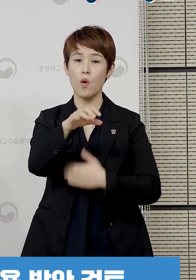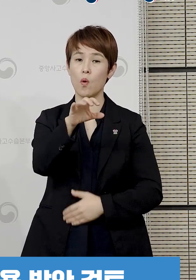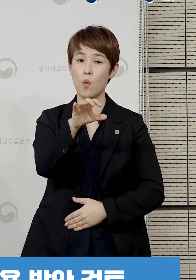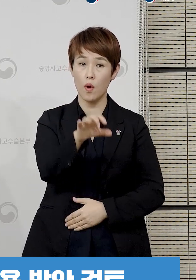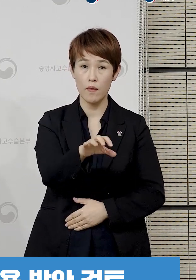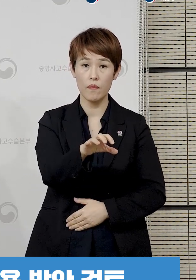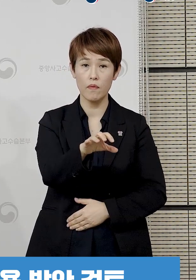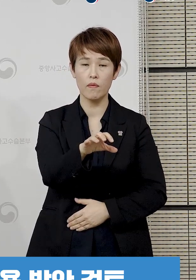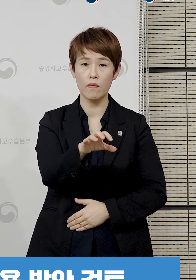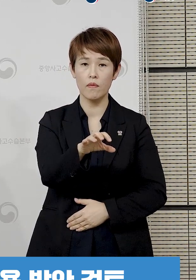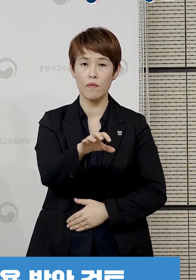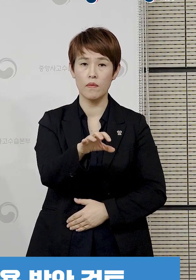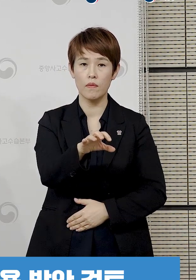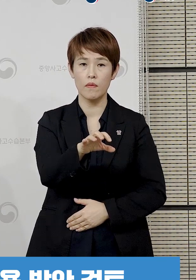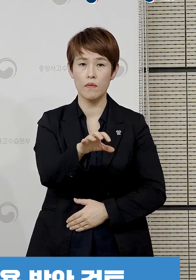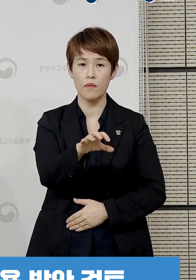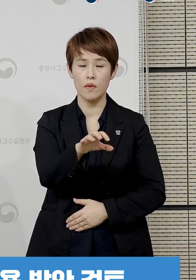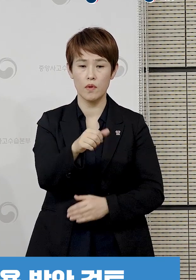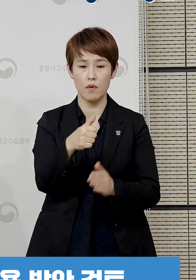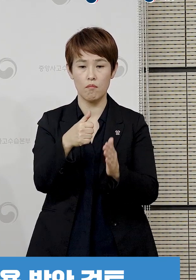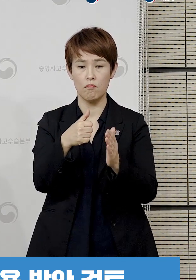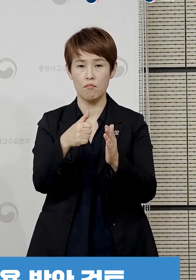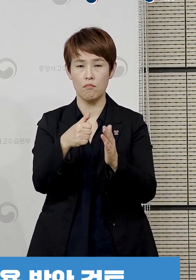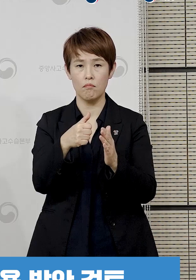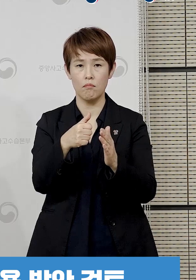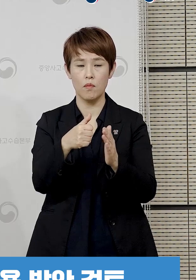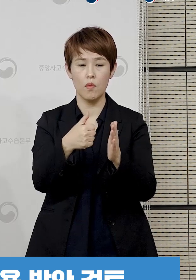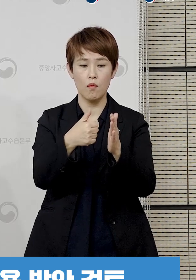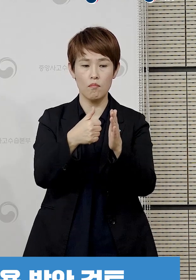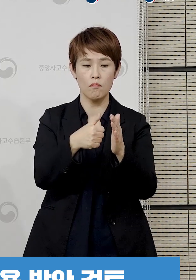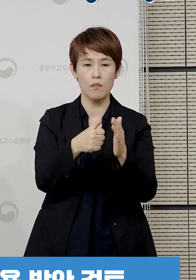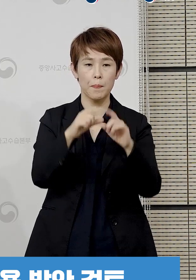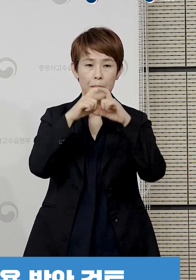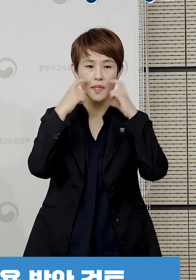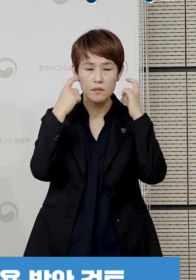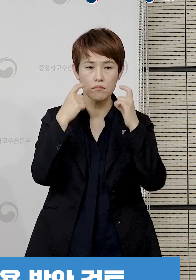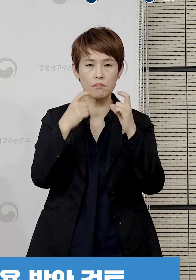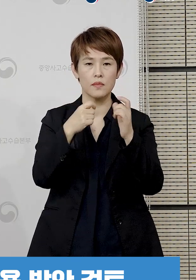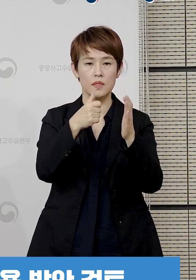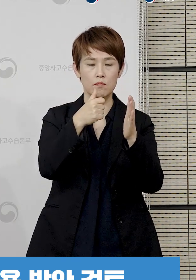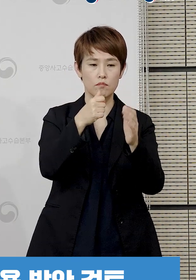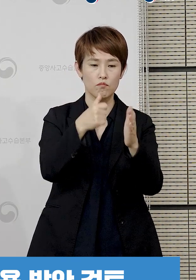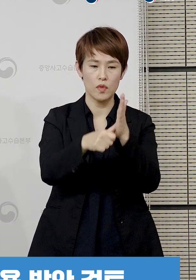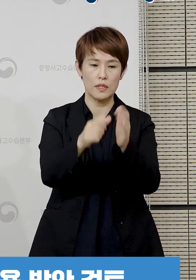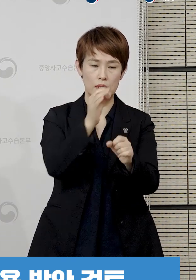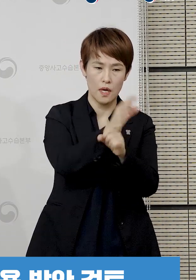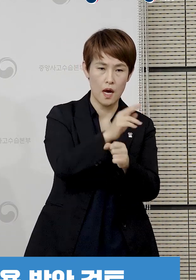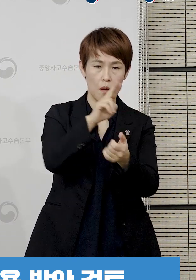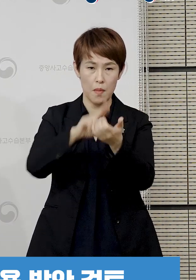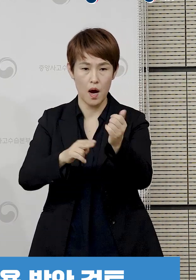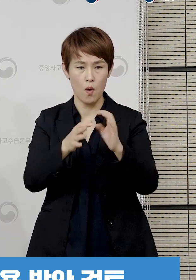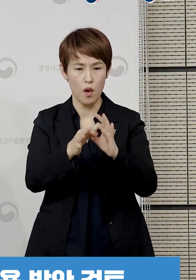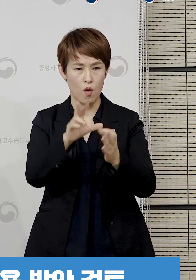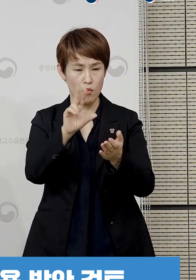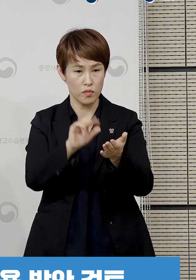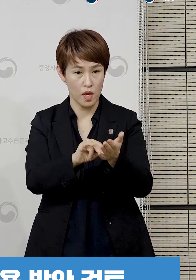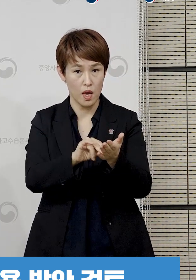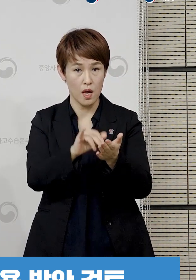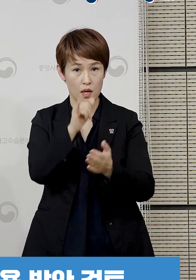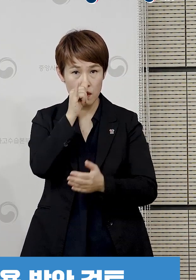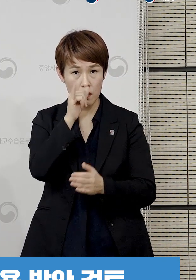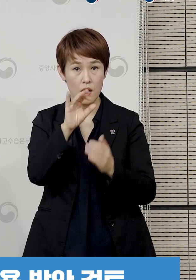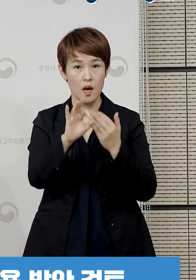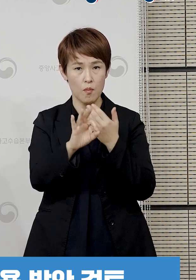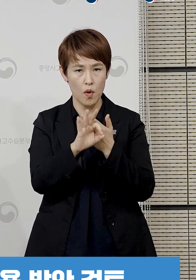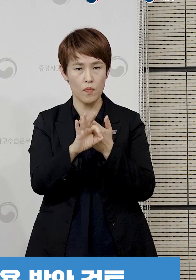현장에서 이런 만약에 유통상의 문제로 인해서 필요하다면 비축한 물자 중에 일부를